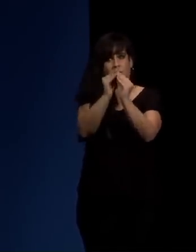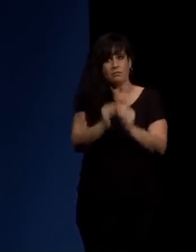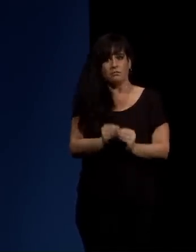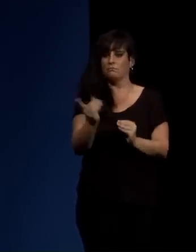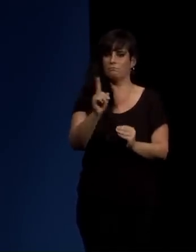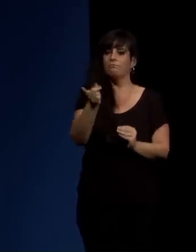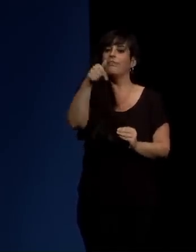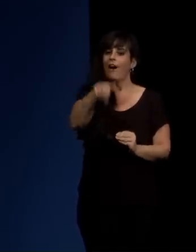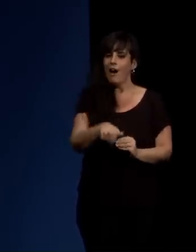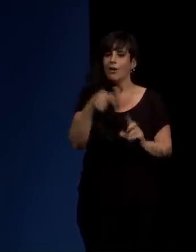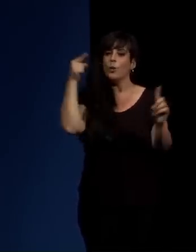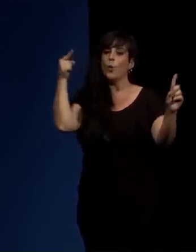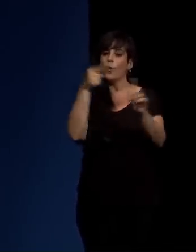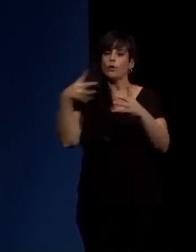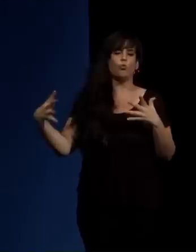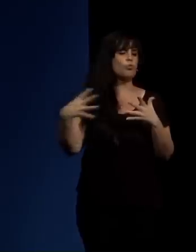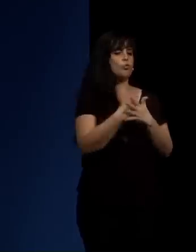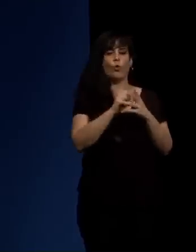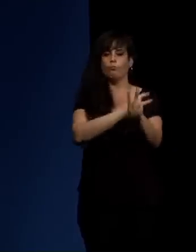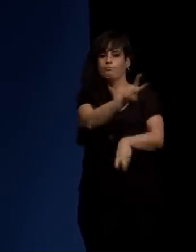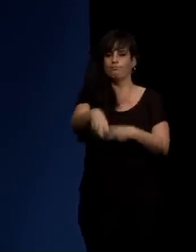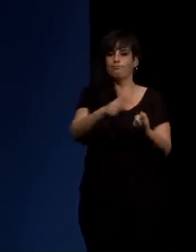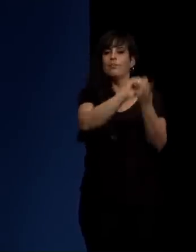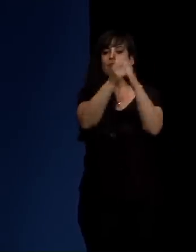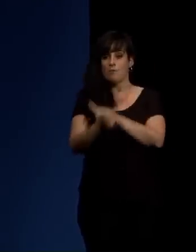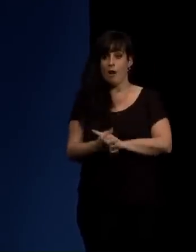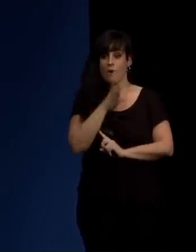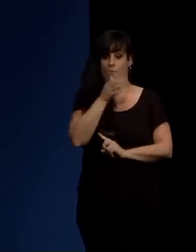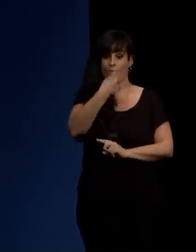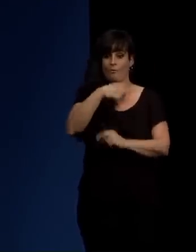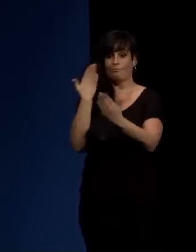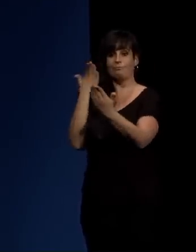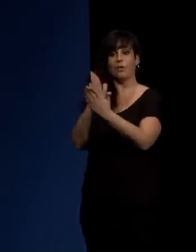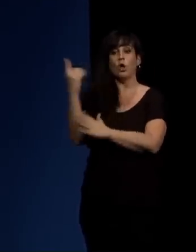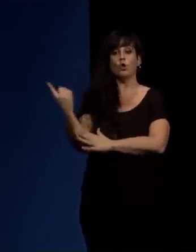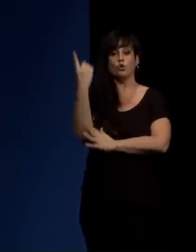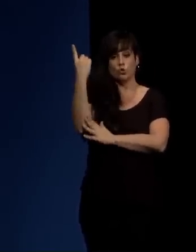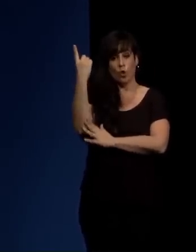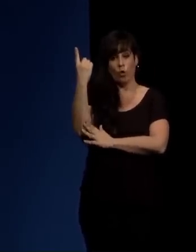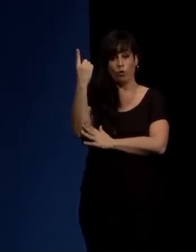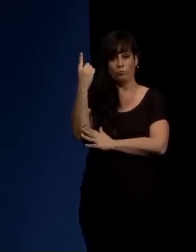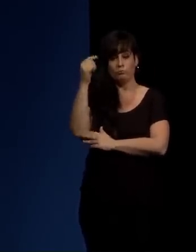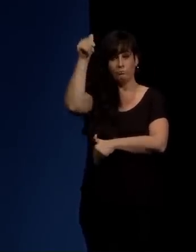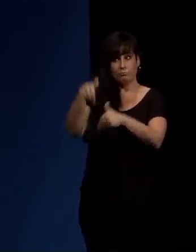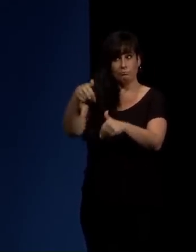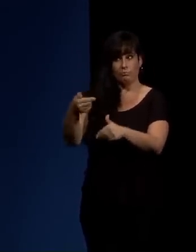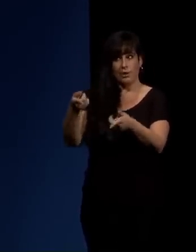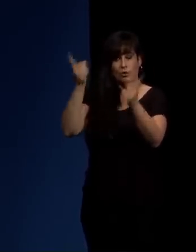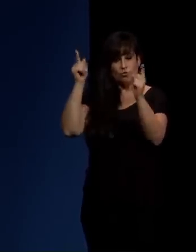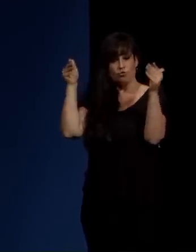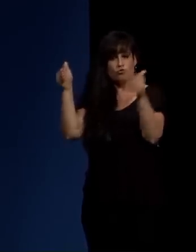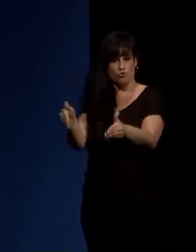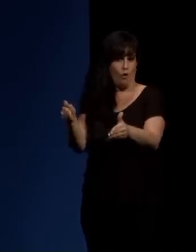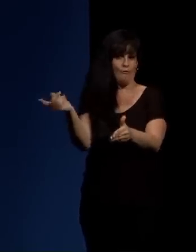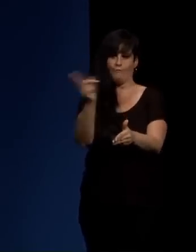todo. Estamos para cambiálo todo porque non só nos enfrentamos ao Partido Popular nunha competencia electoral, nos enfrentamos